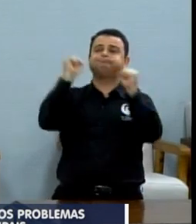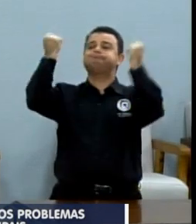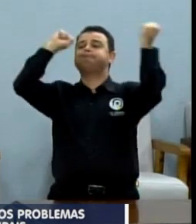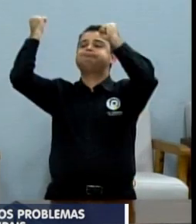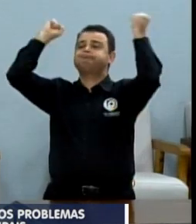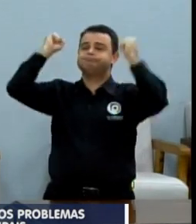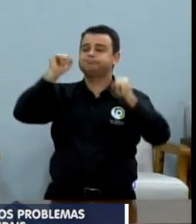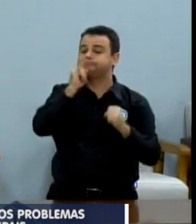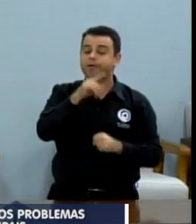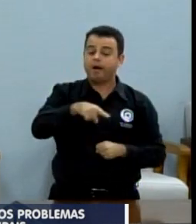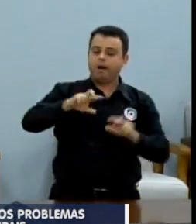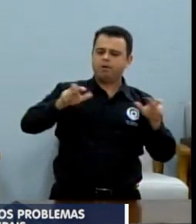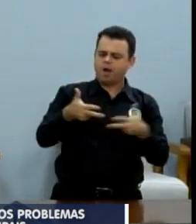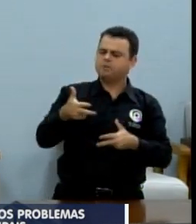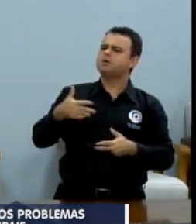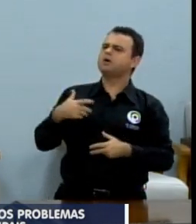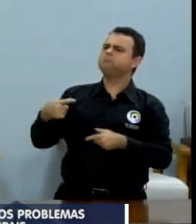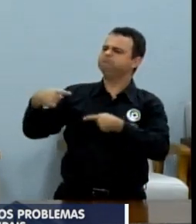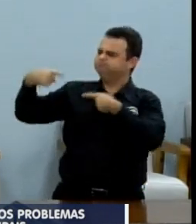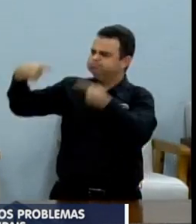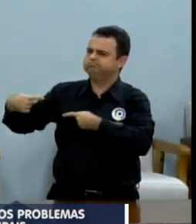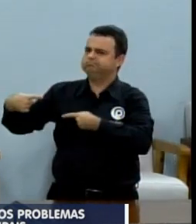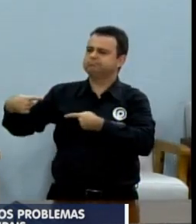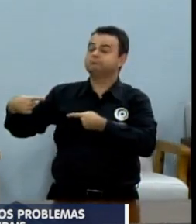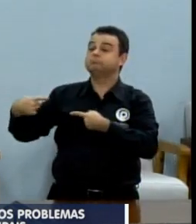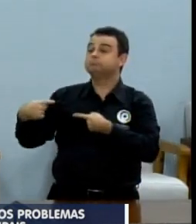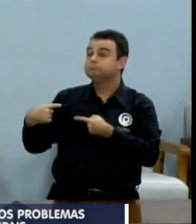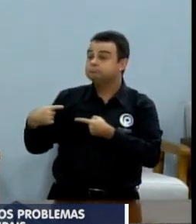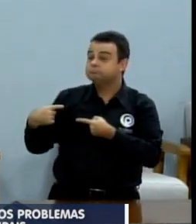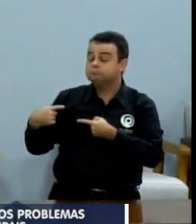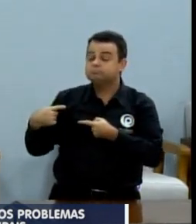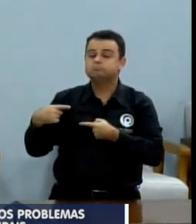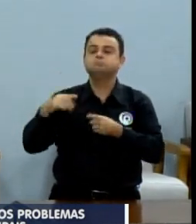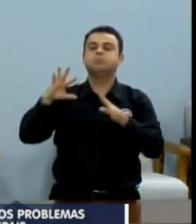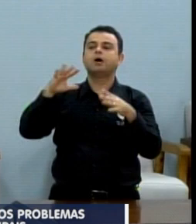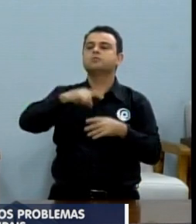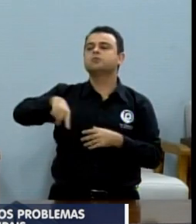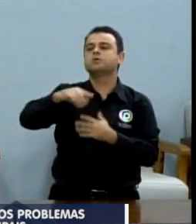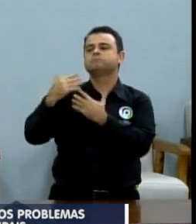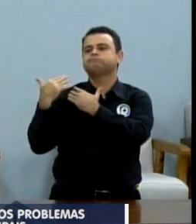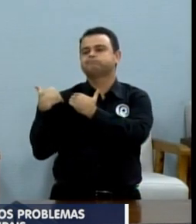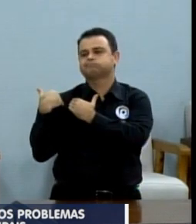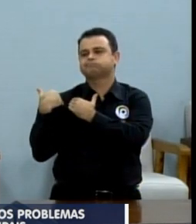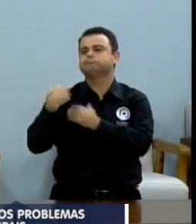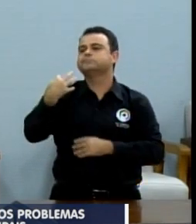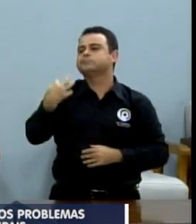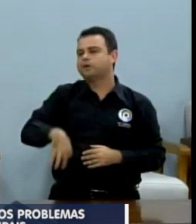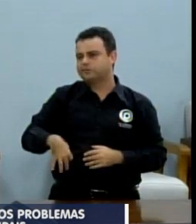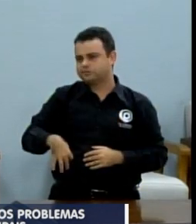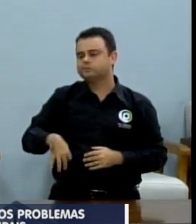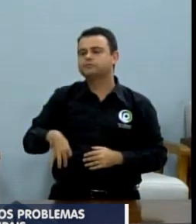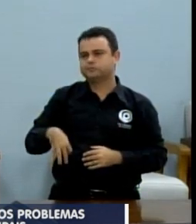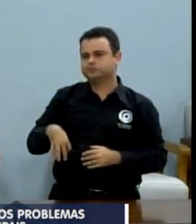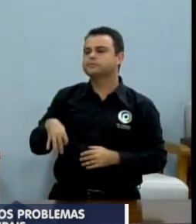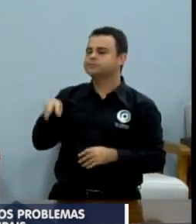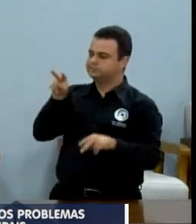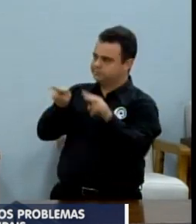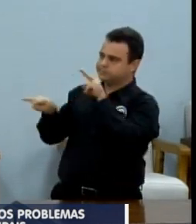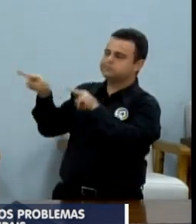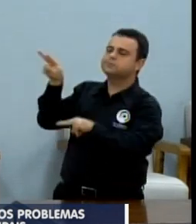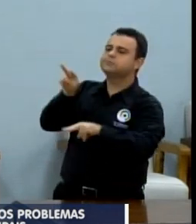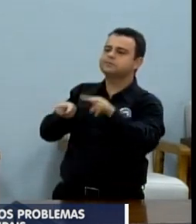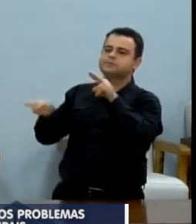afrontado pela câmara mas a câmara em tá num papel muito correto é em aprovar